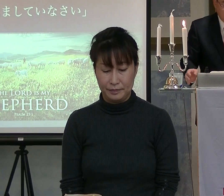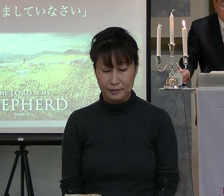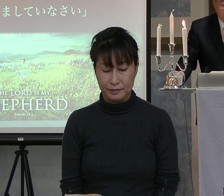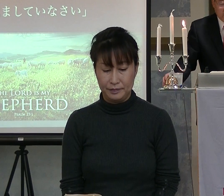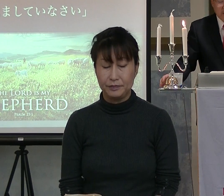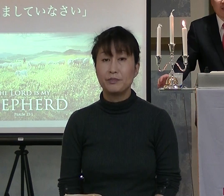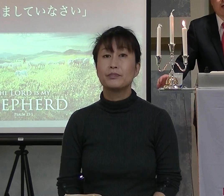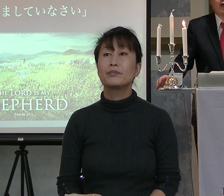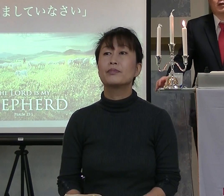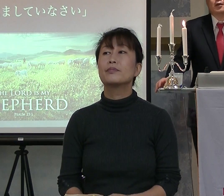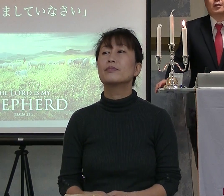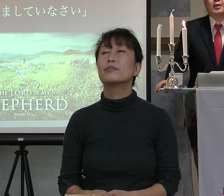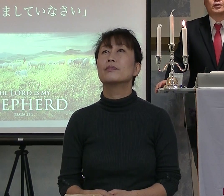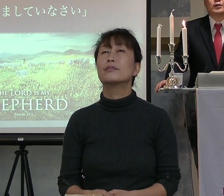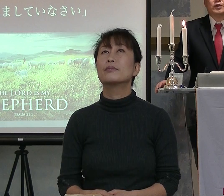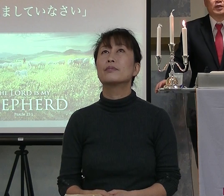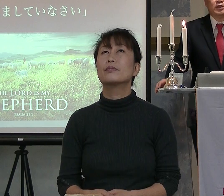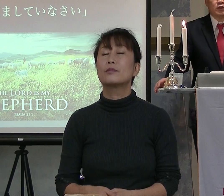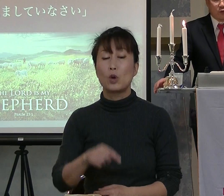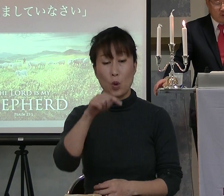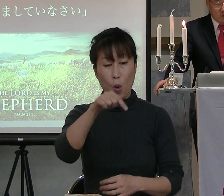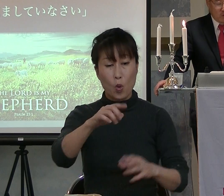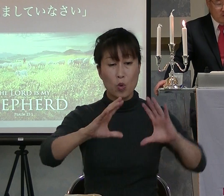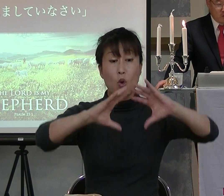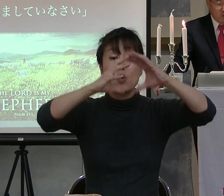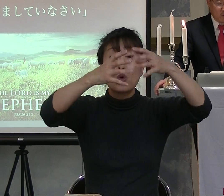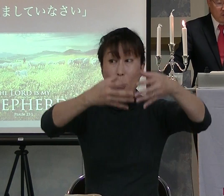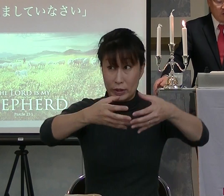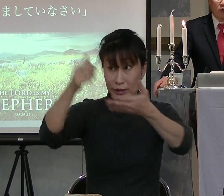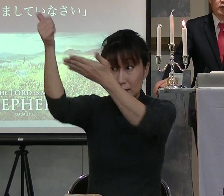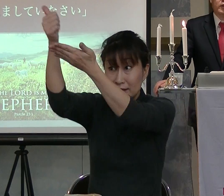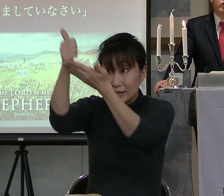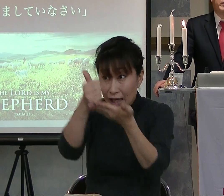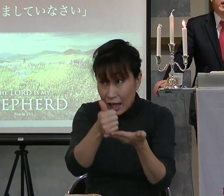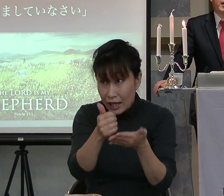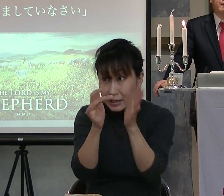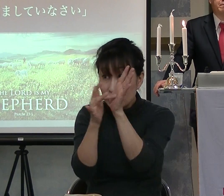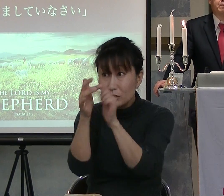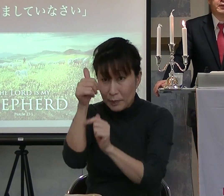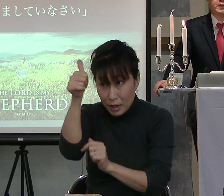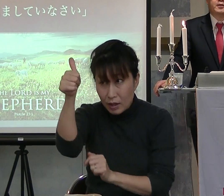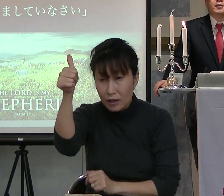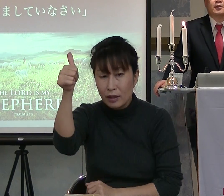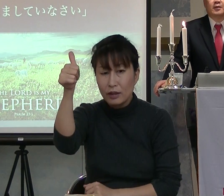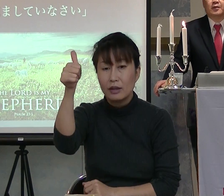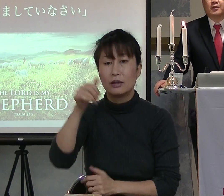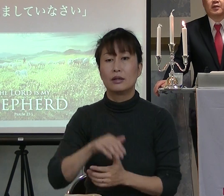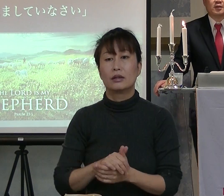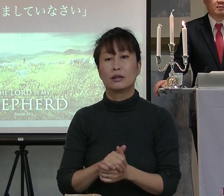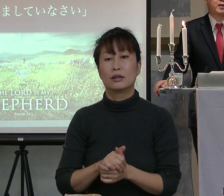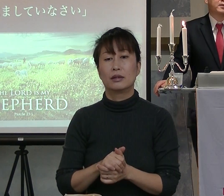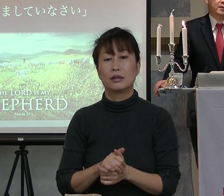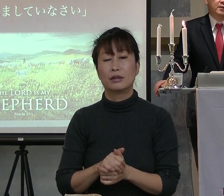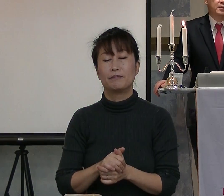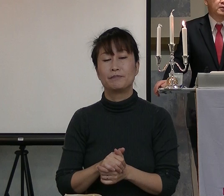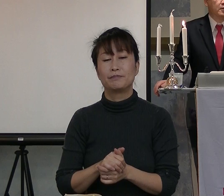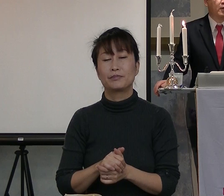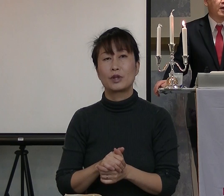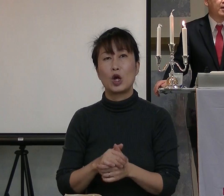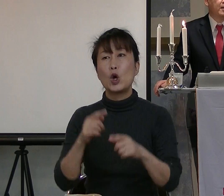この世にいらっしゃったイエス・キリスト、いわばクリスマ